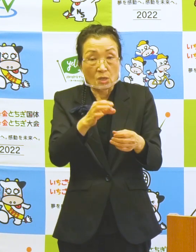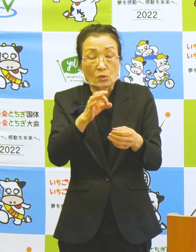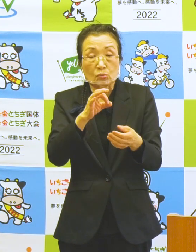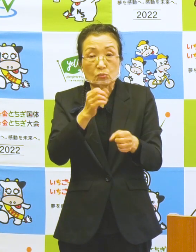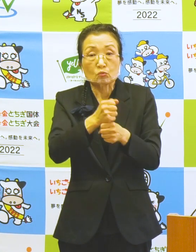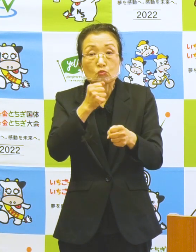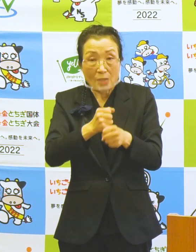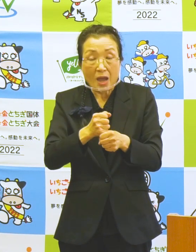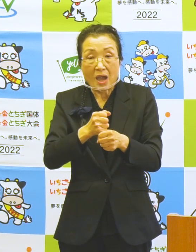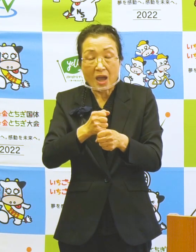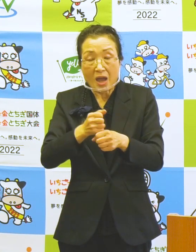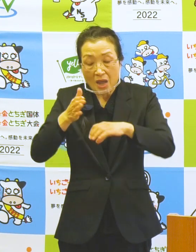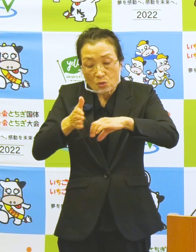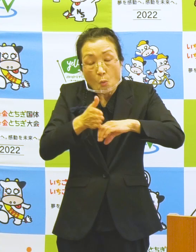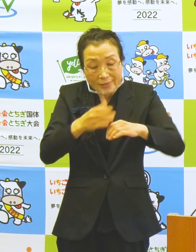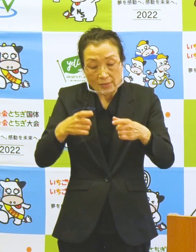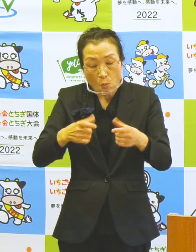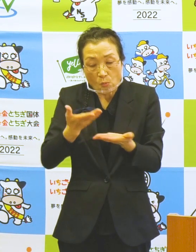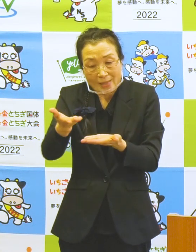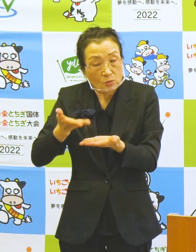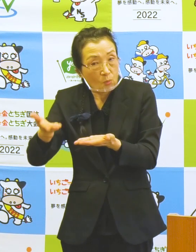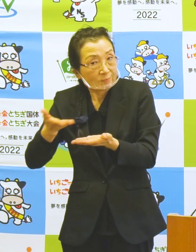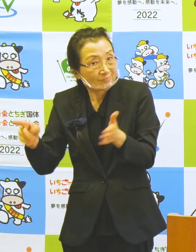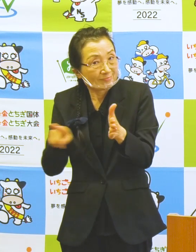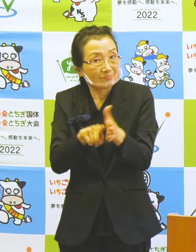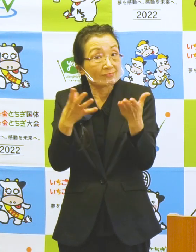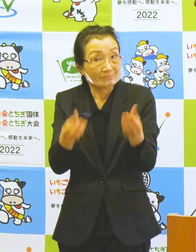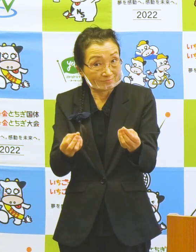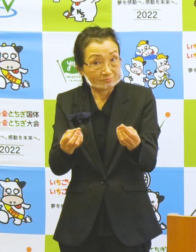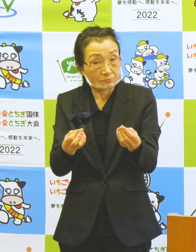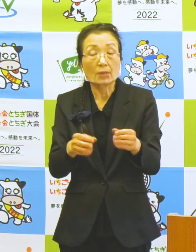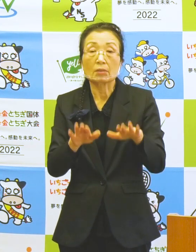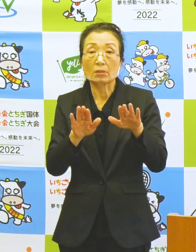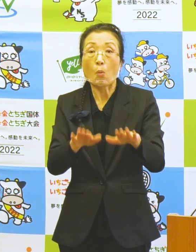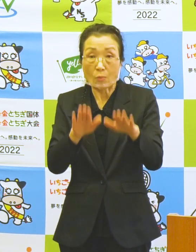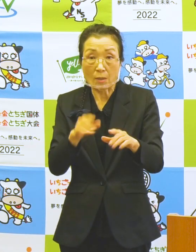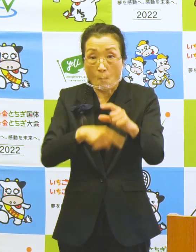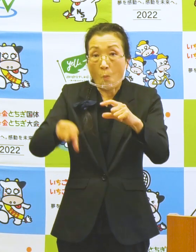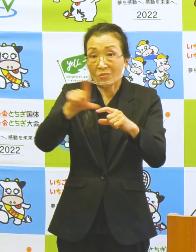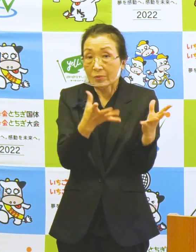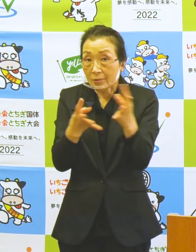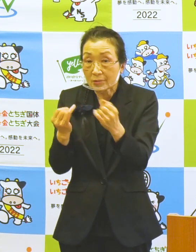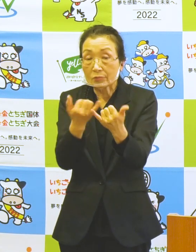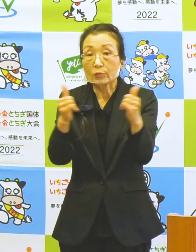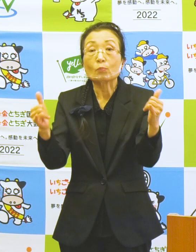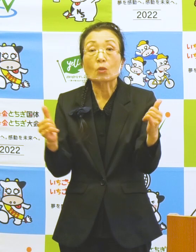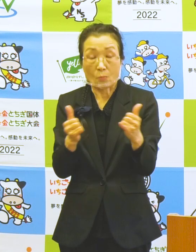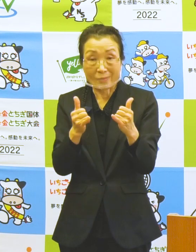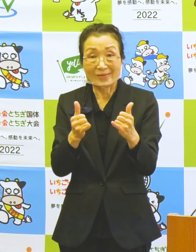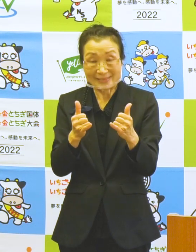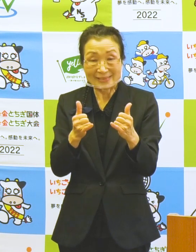提供してまいりました。この度さらに多くの方々に那須塩原市の